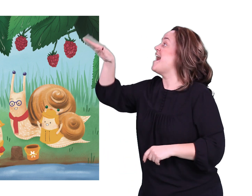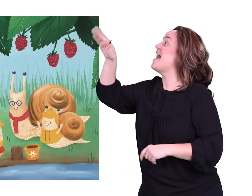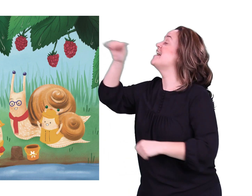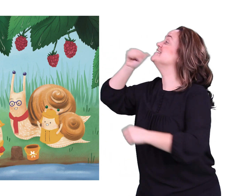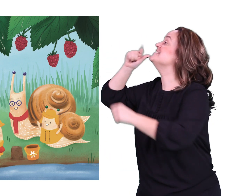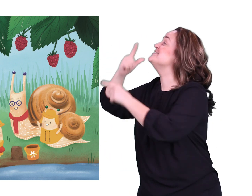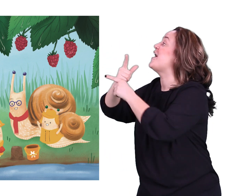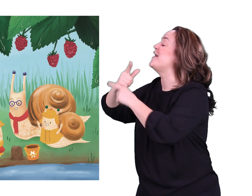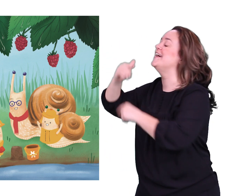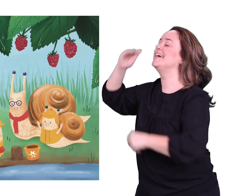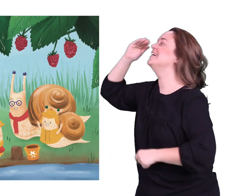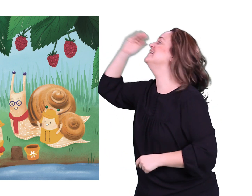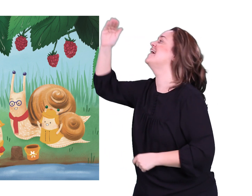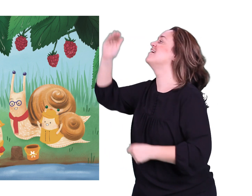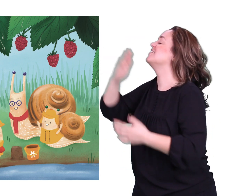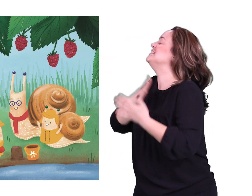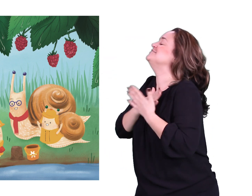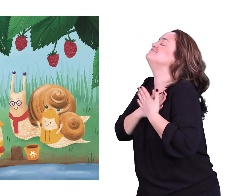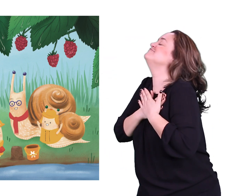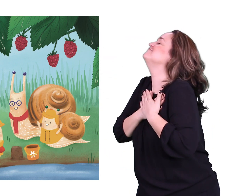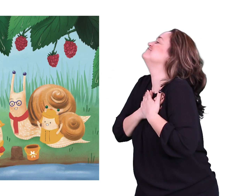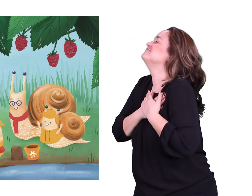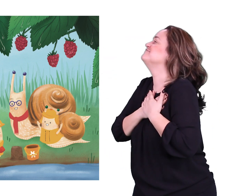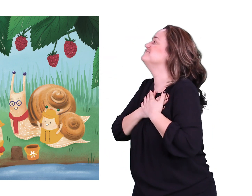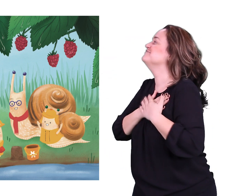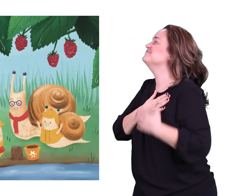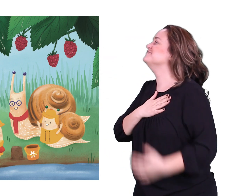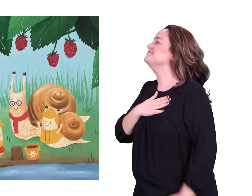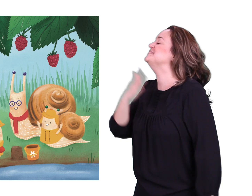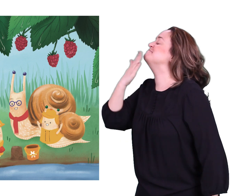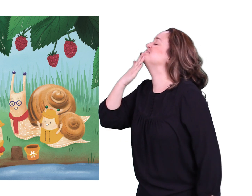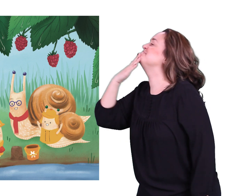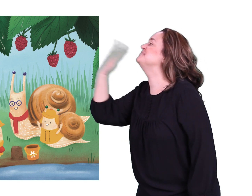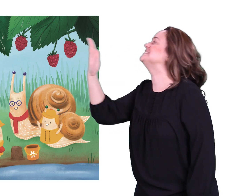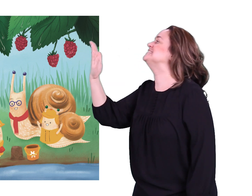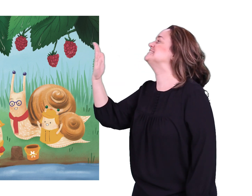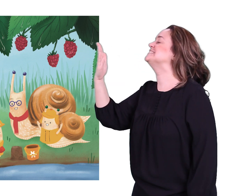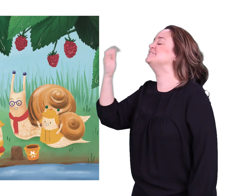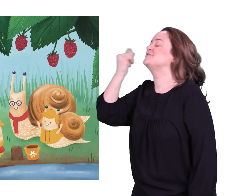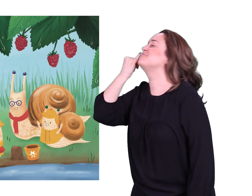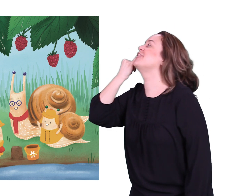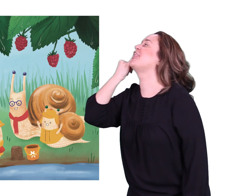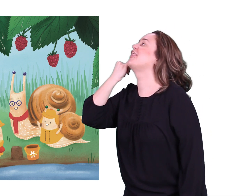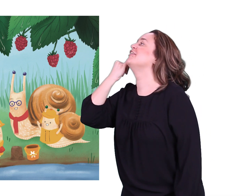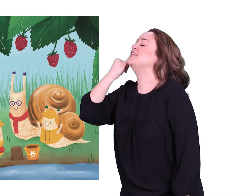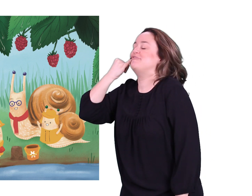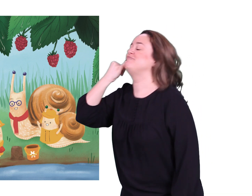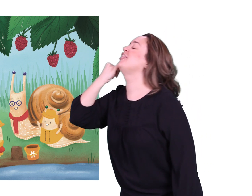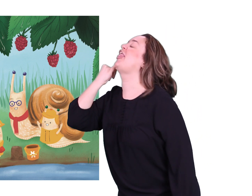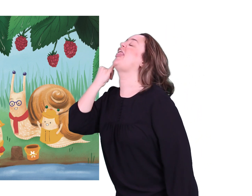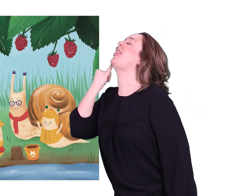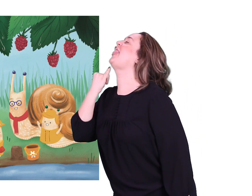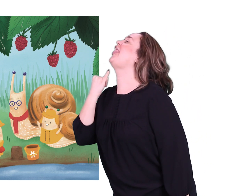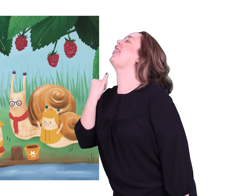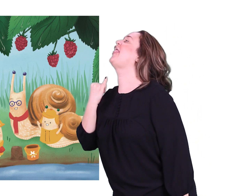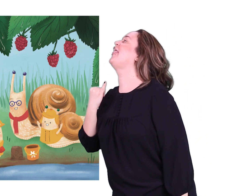Merci, ma grande sœur chérie, s'exclame Léo en bavant avec enthousiasme sur